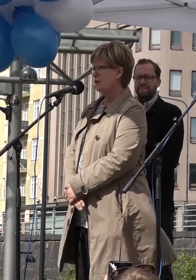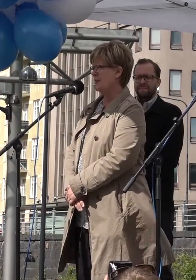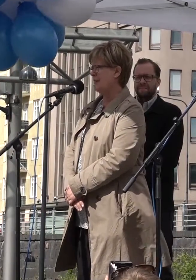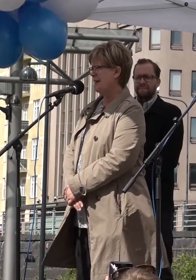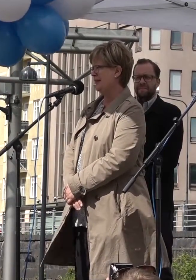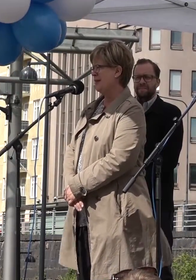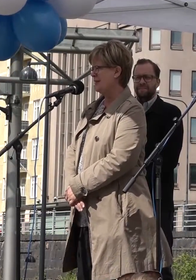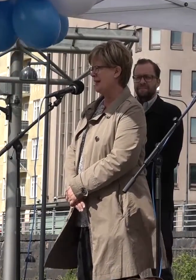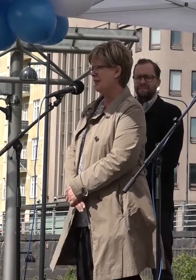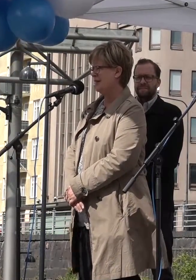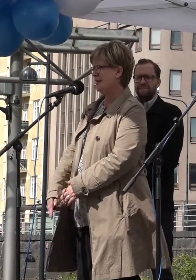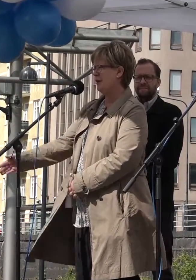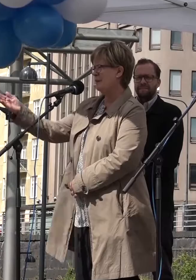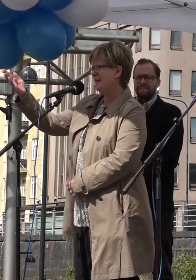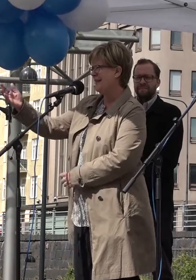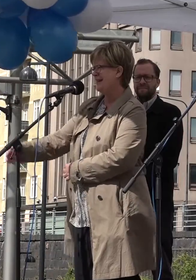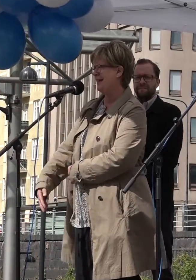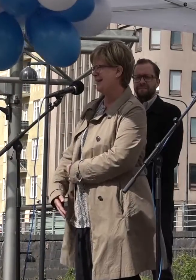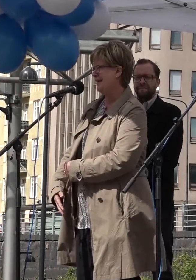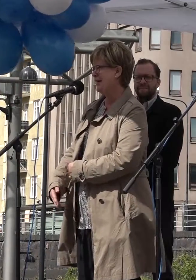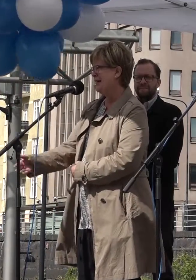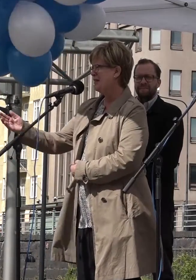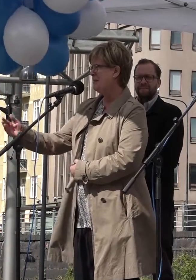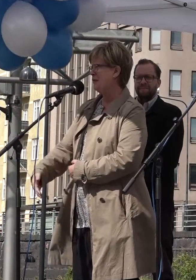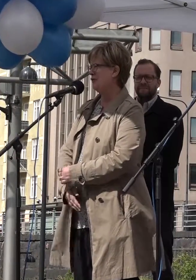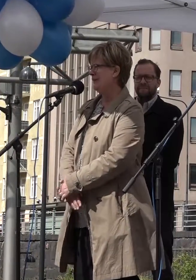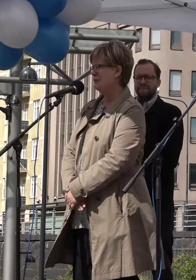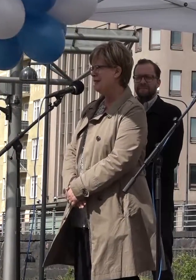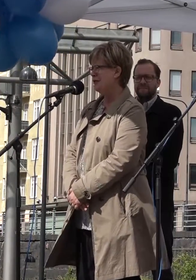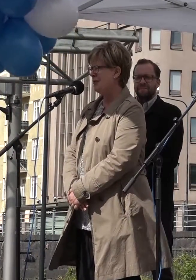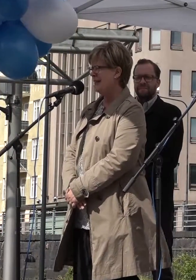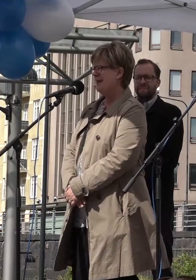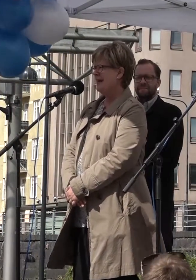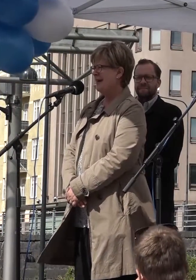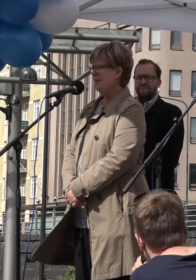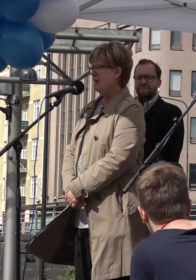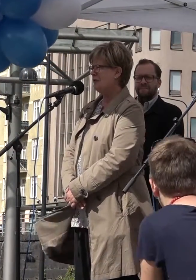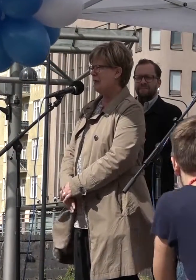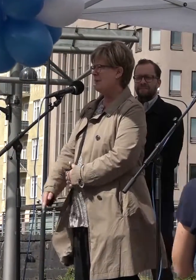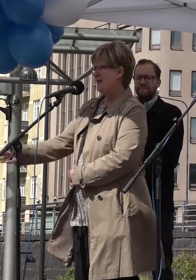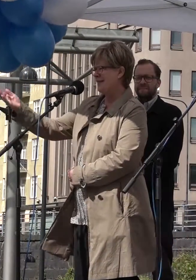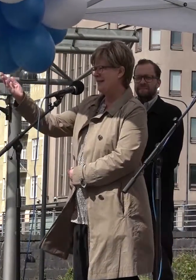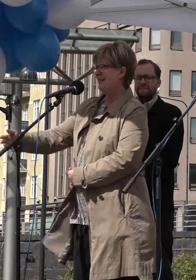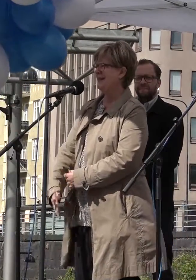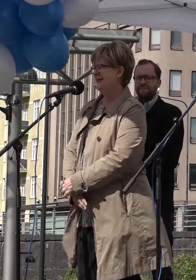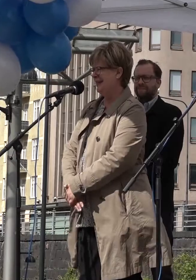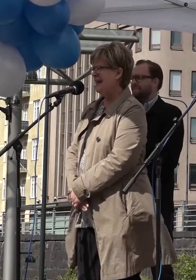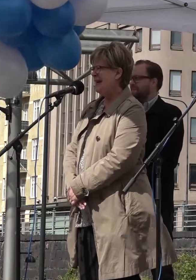eduskunnan oikeusasiamiehen kanslian kanssa. Ja täällä on Petri Jääskeläinen ja J.P. Konttinen yleisössä. Eli valvonta on